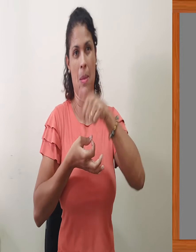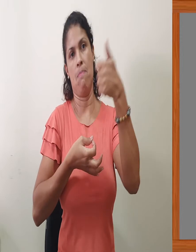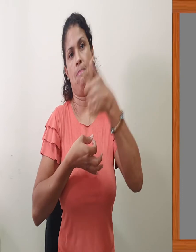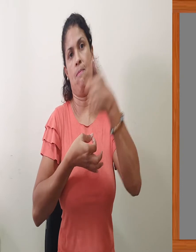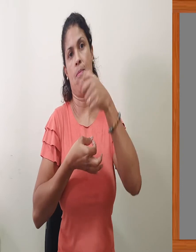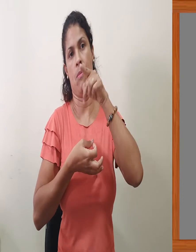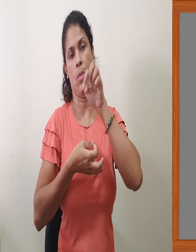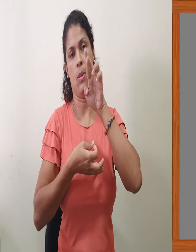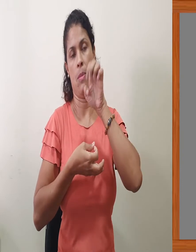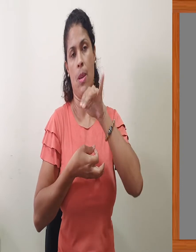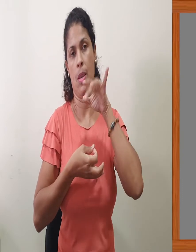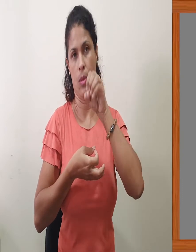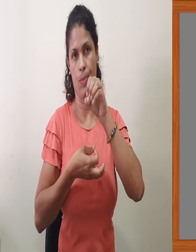telomerase,